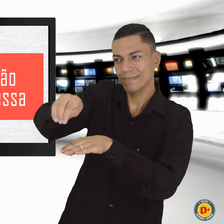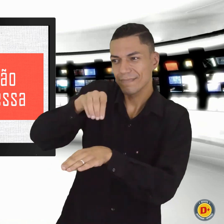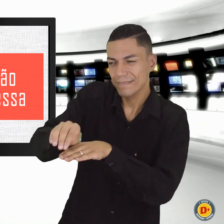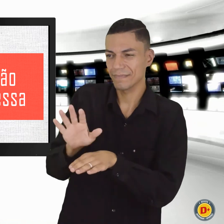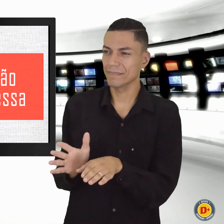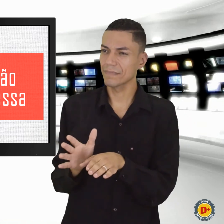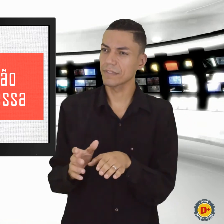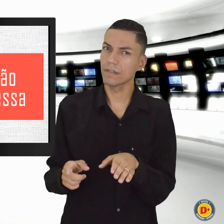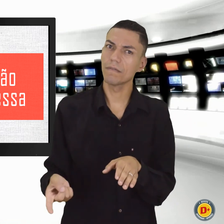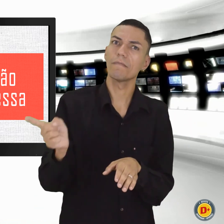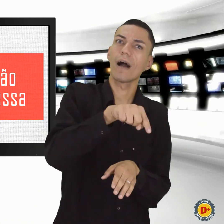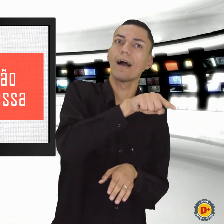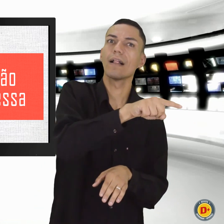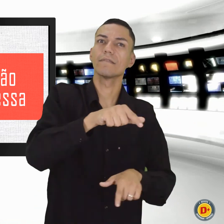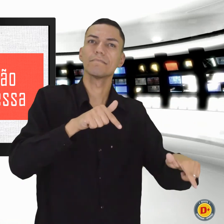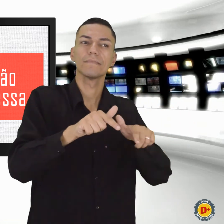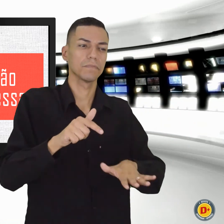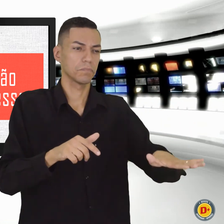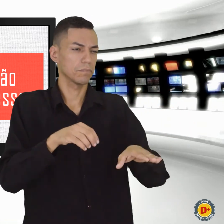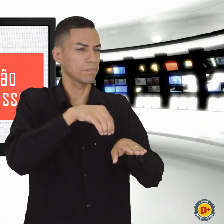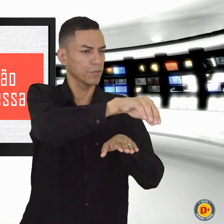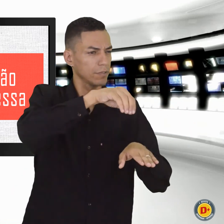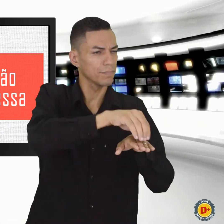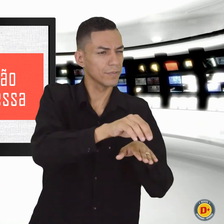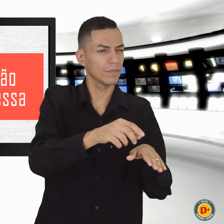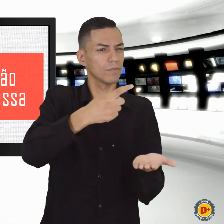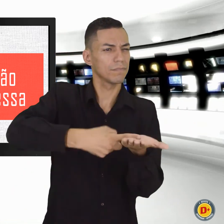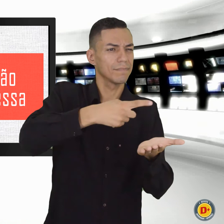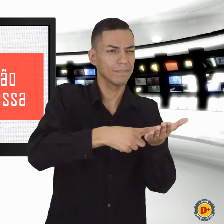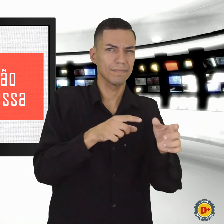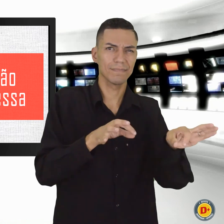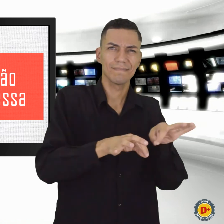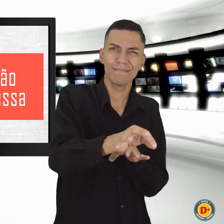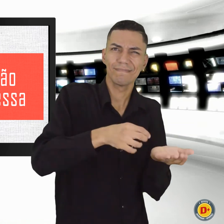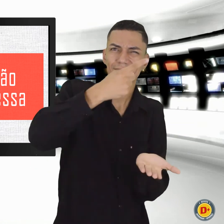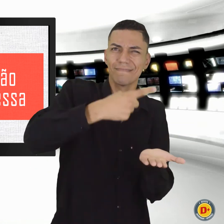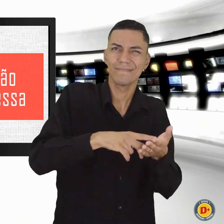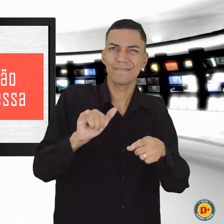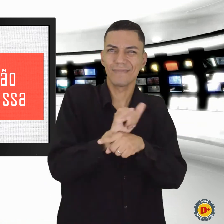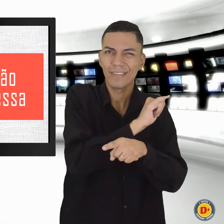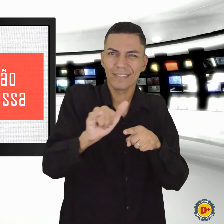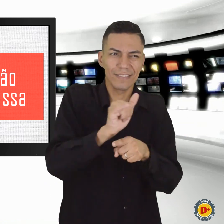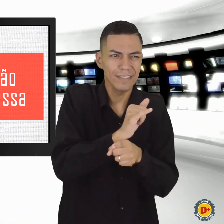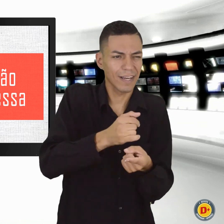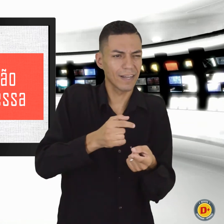à definição de estratégias de inclusão e de superação de barreiras,